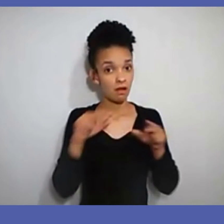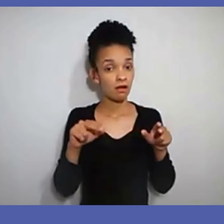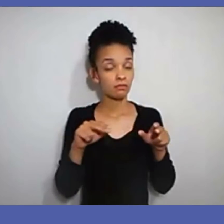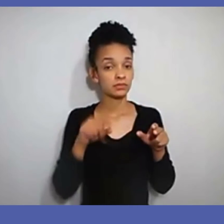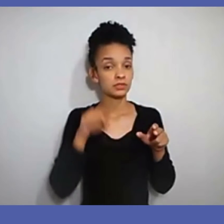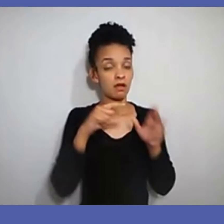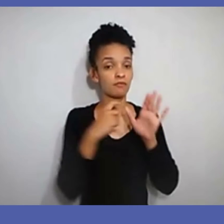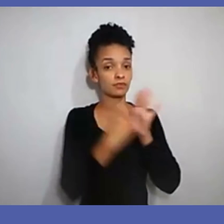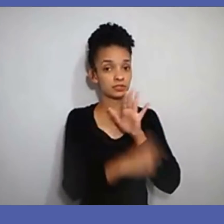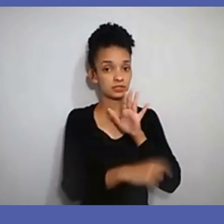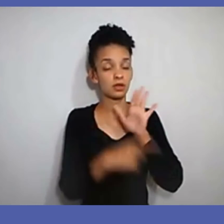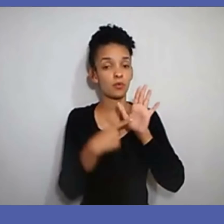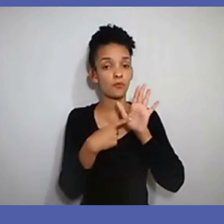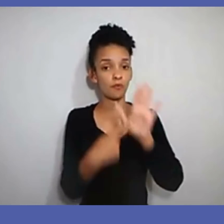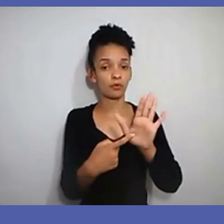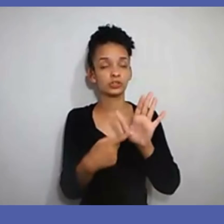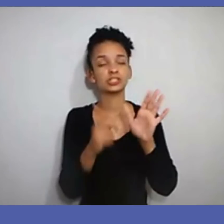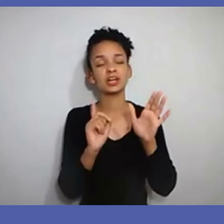é